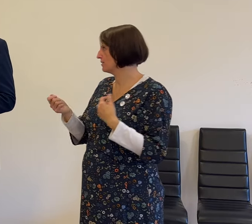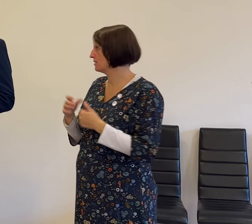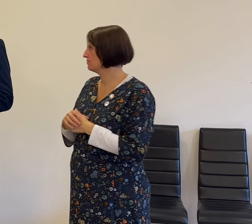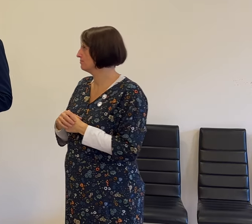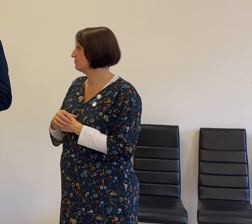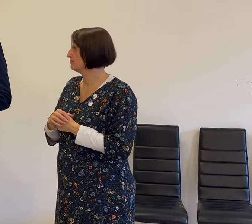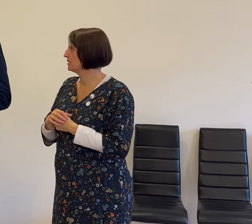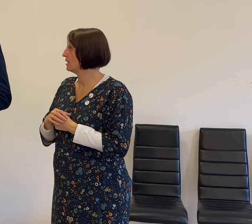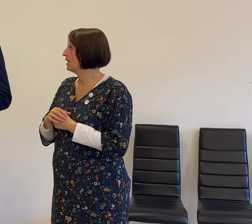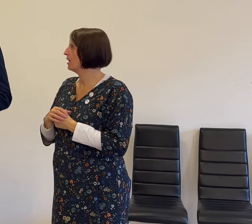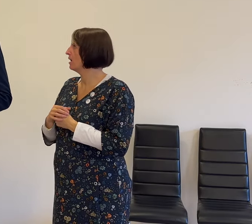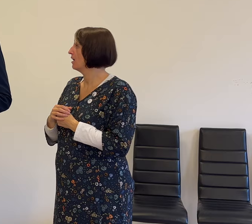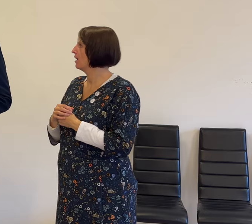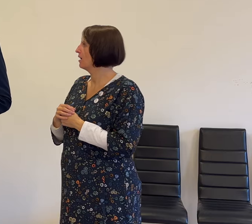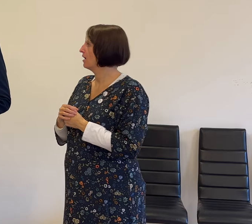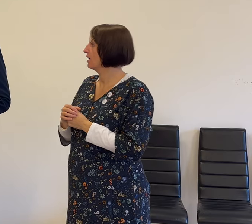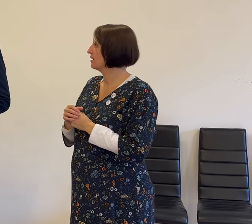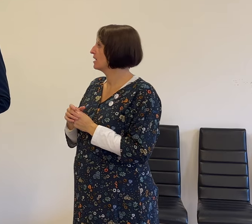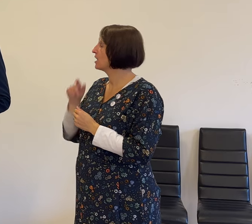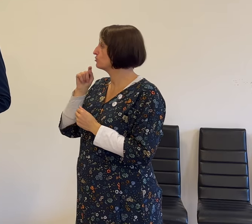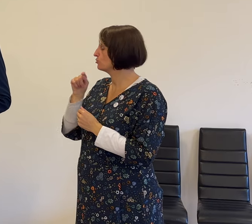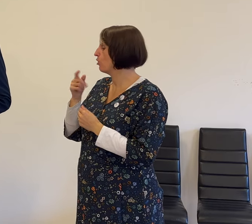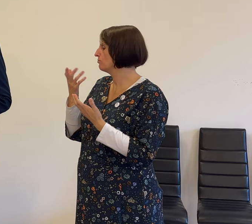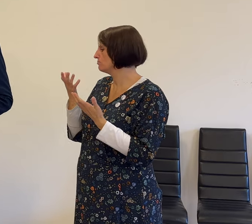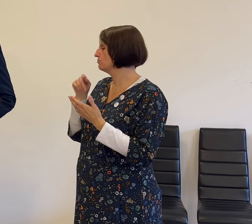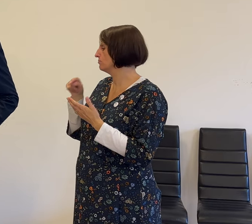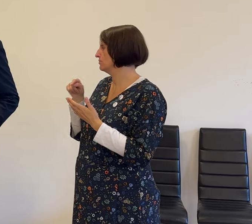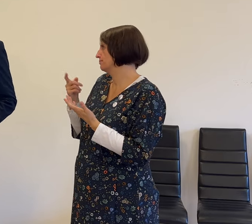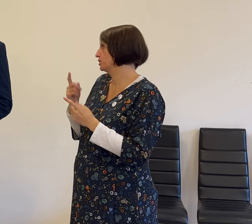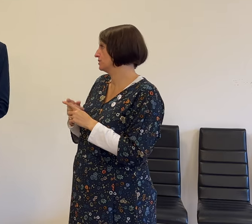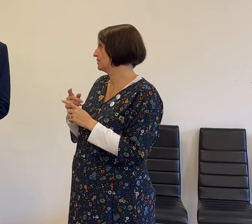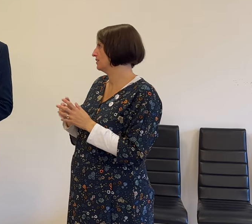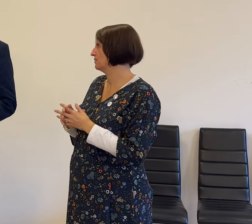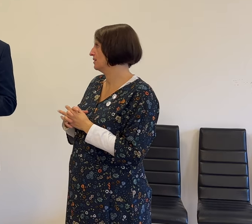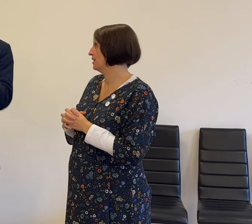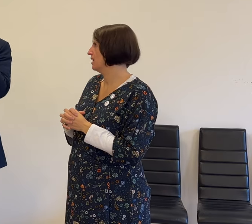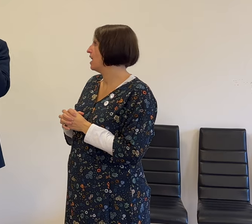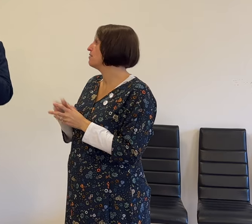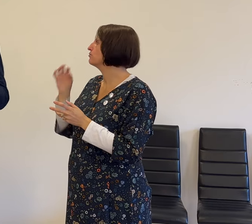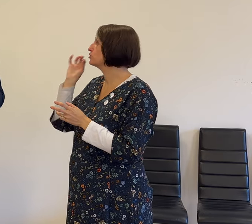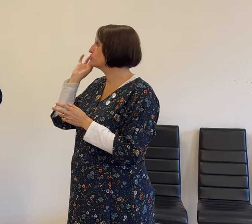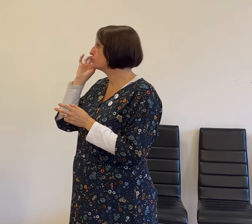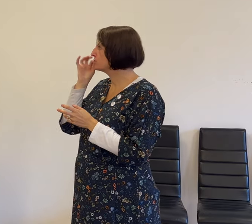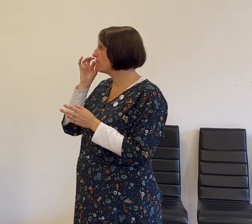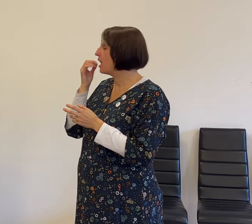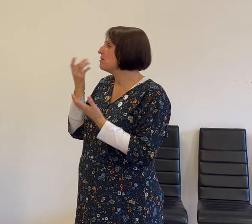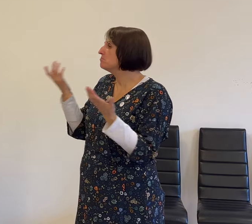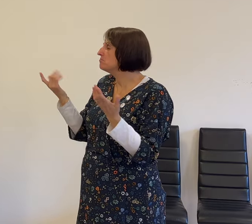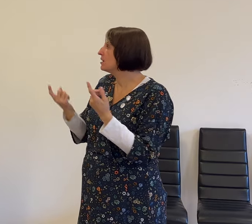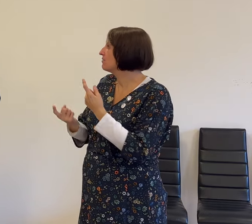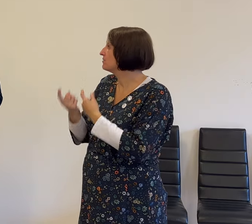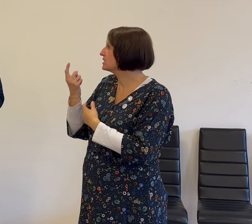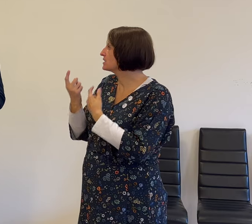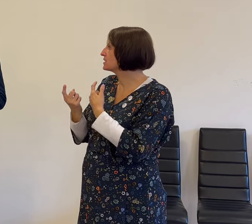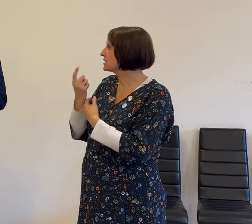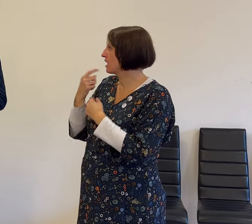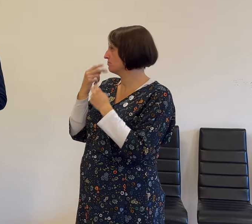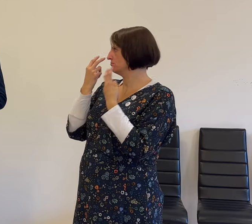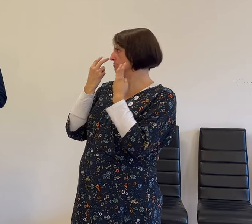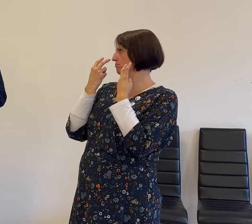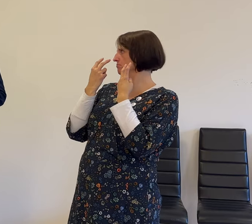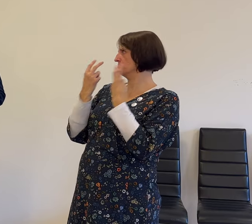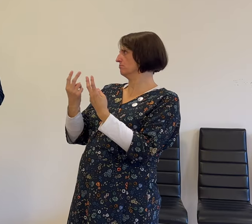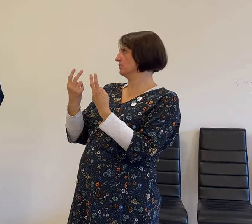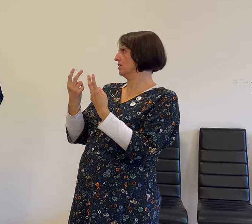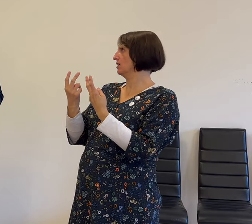a kopím bude taky značný. A všimněte si, co z toho vyplývá. Když se na to podíváme, tak